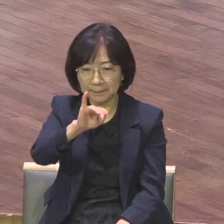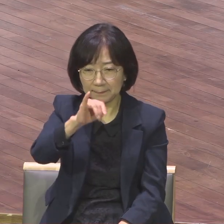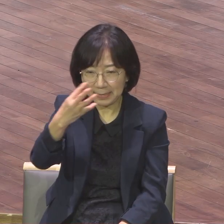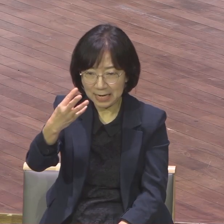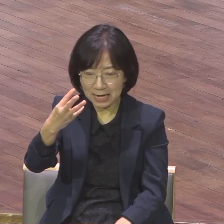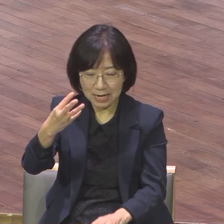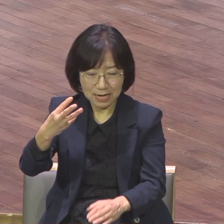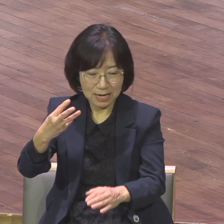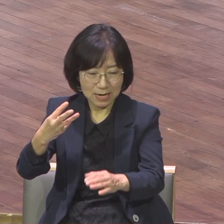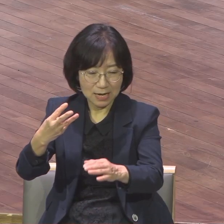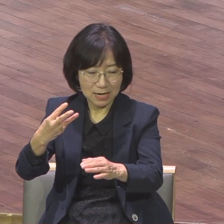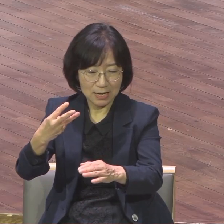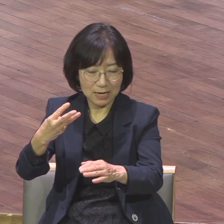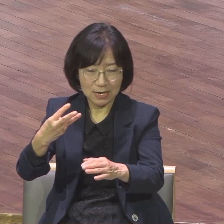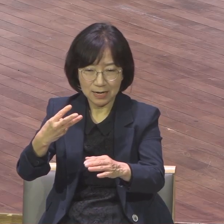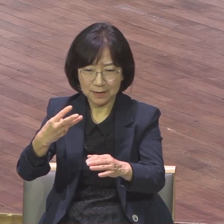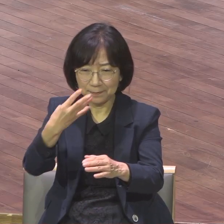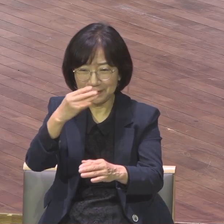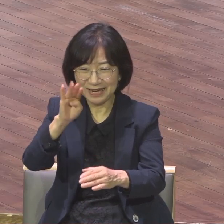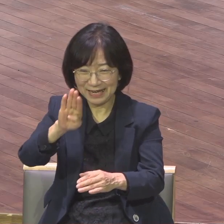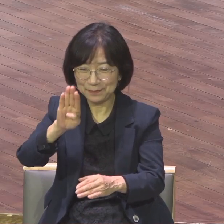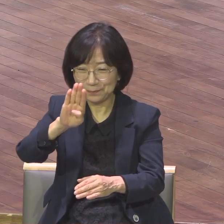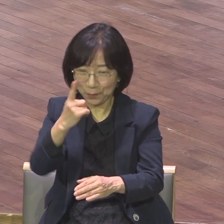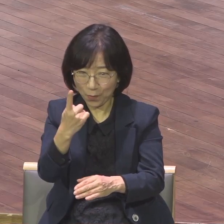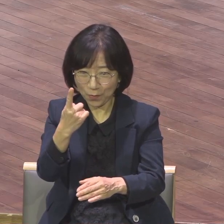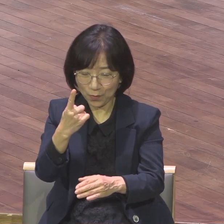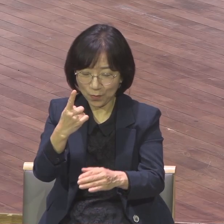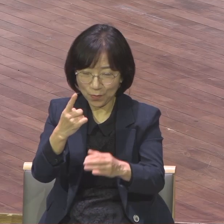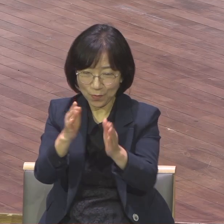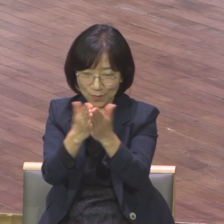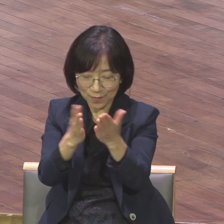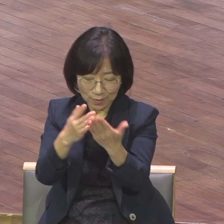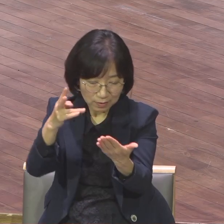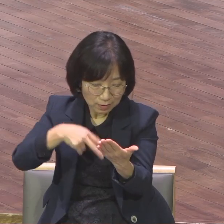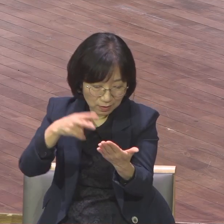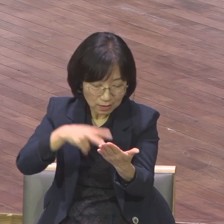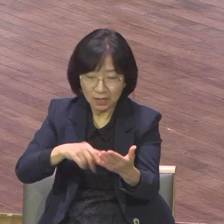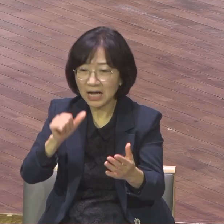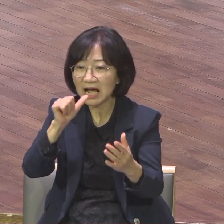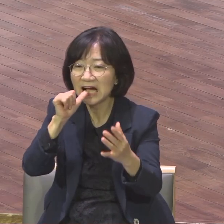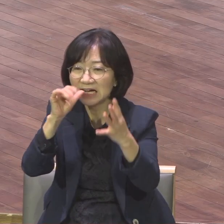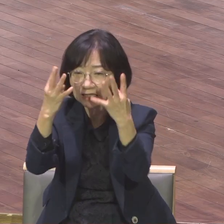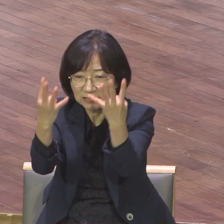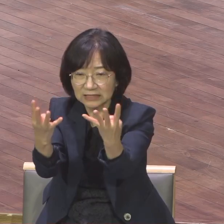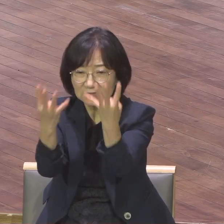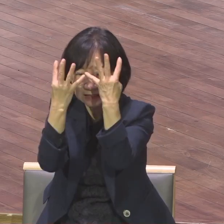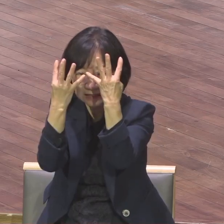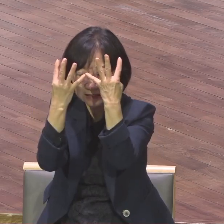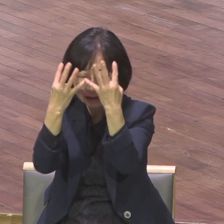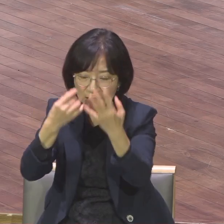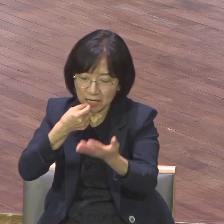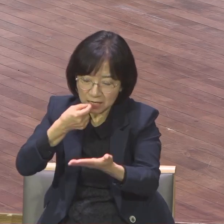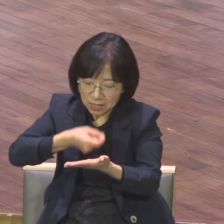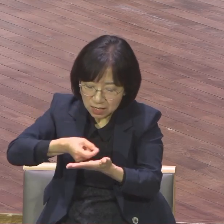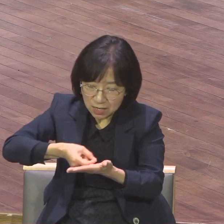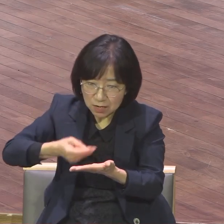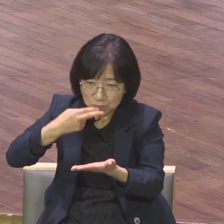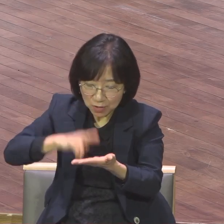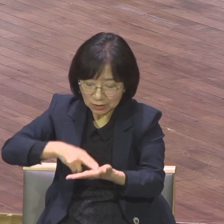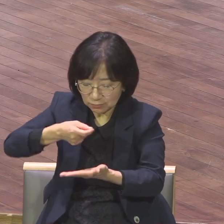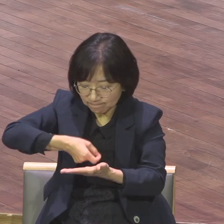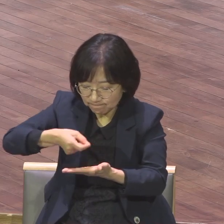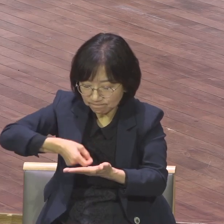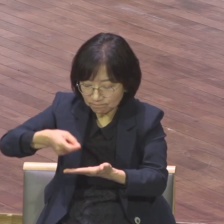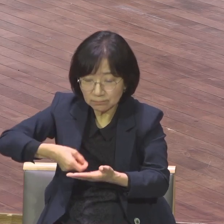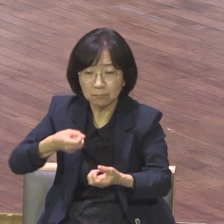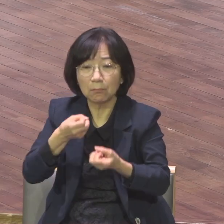이렇게 지금 뭐요? 감옥에 갇혀 있어요. 빌립보서는 감옥 옥중 서신이거든요. 감옥에 갇혀 있으면서도